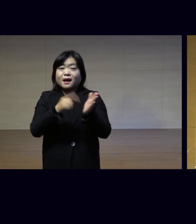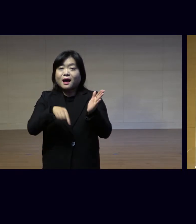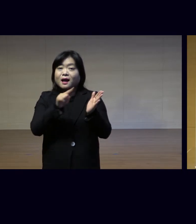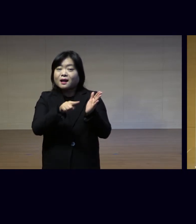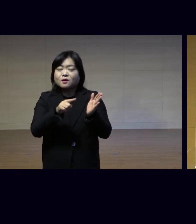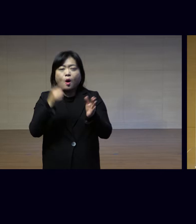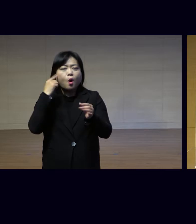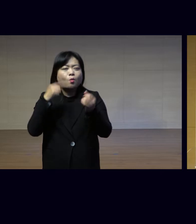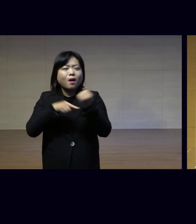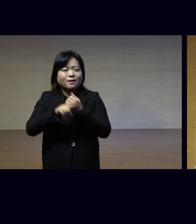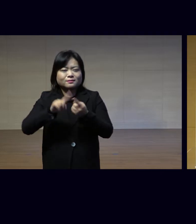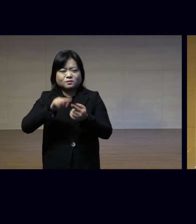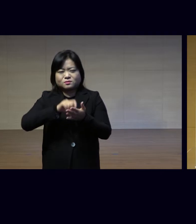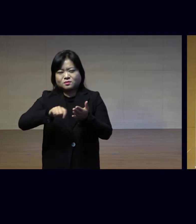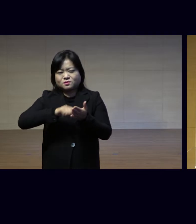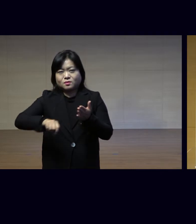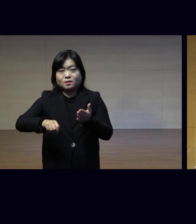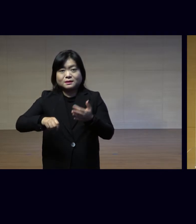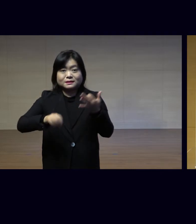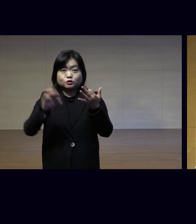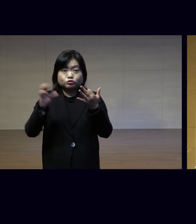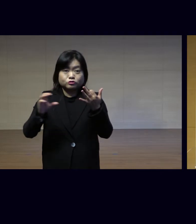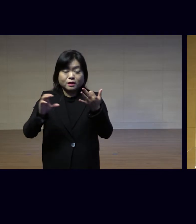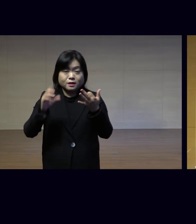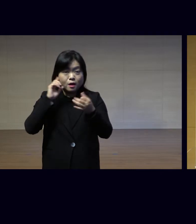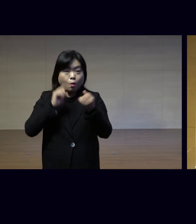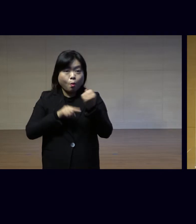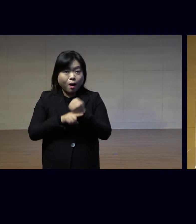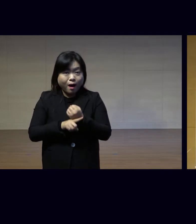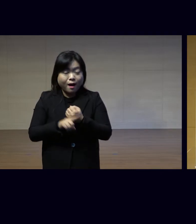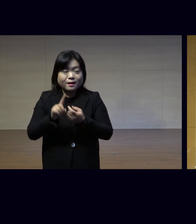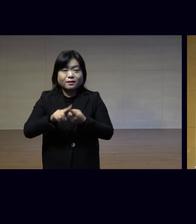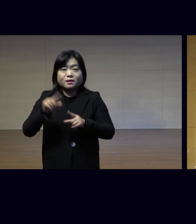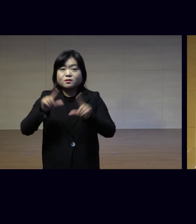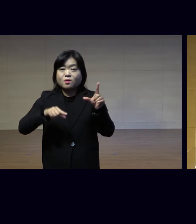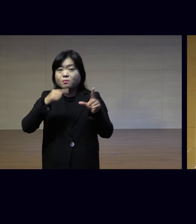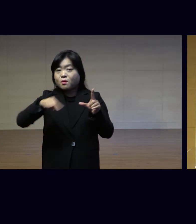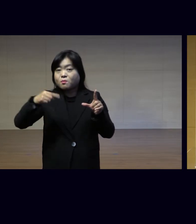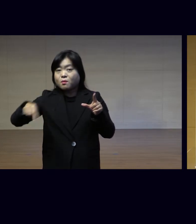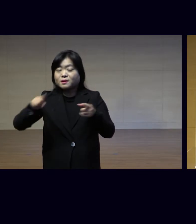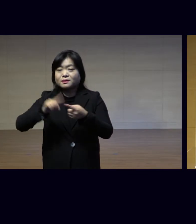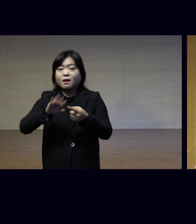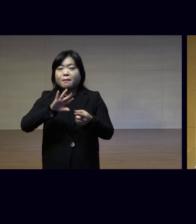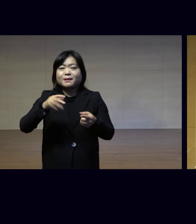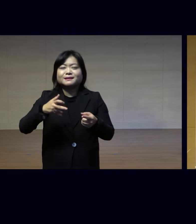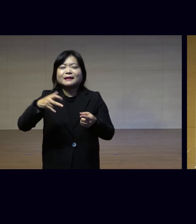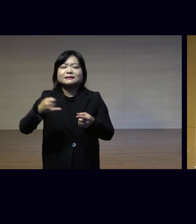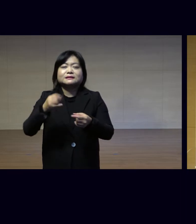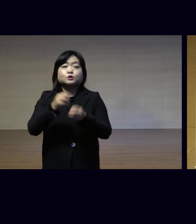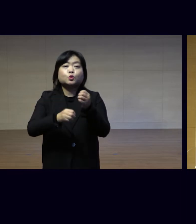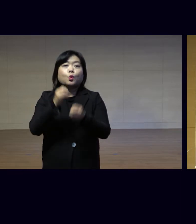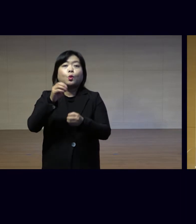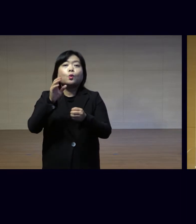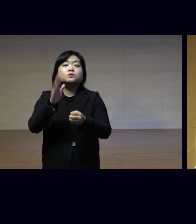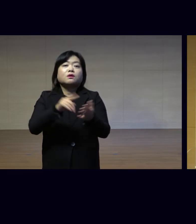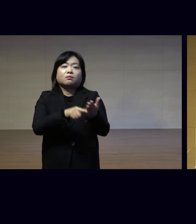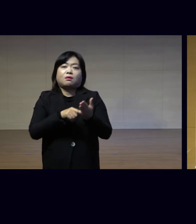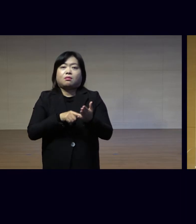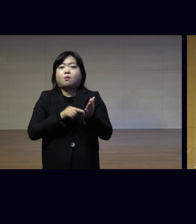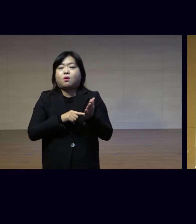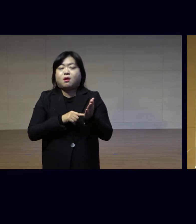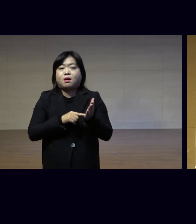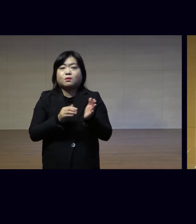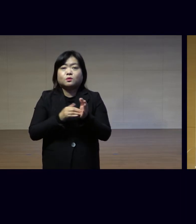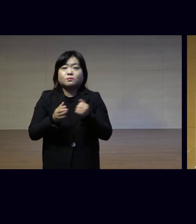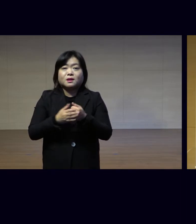그 당시에 19세기의 과학 그 현황이 어떠했는가를 발자크 소설을 보면 그것도 알 수 있습니다. 그 당시에